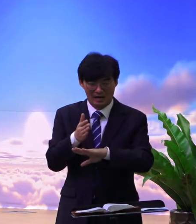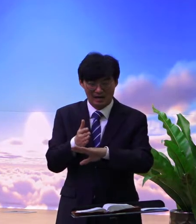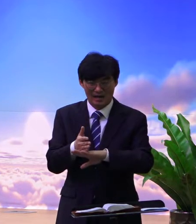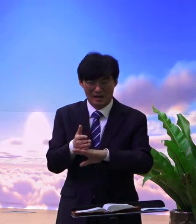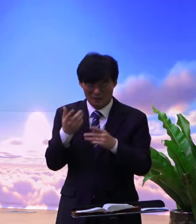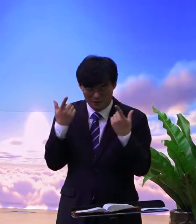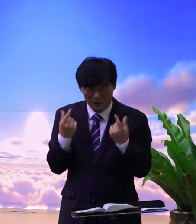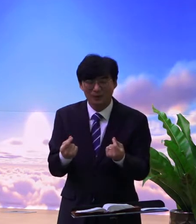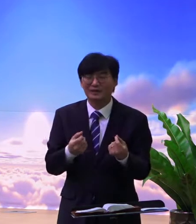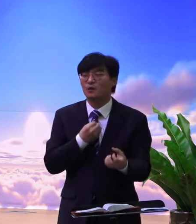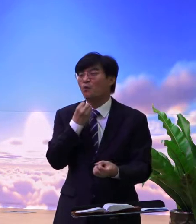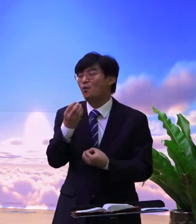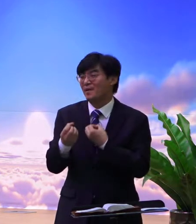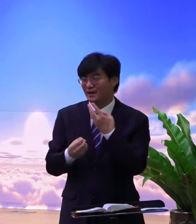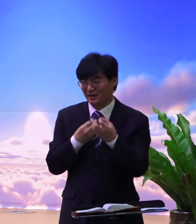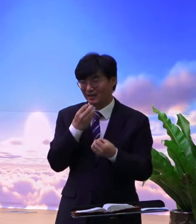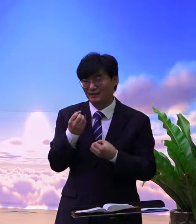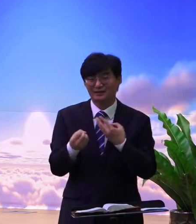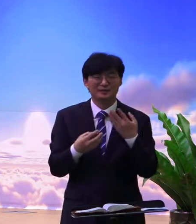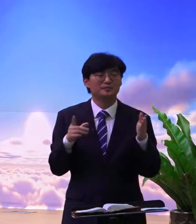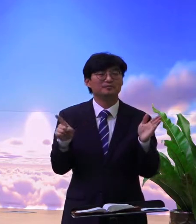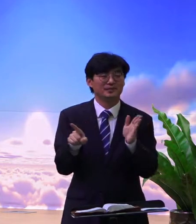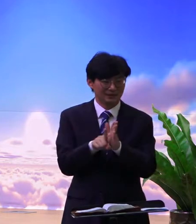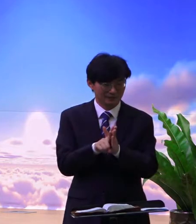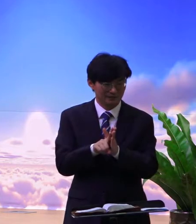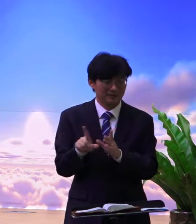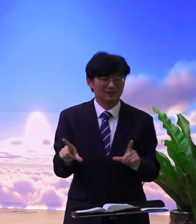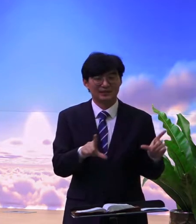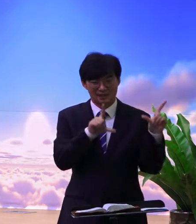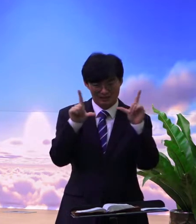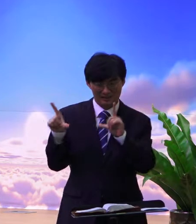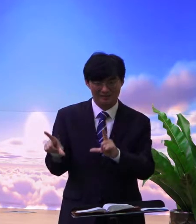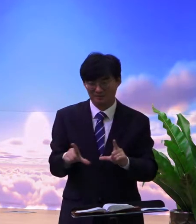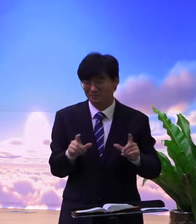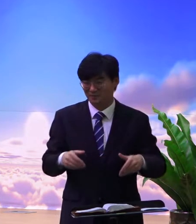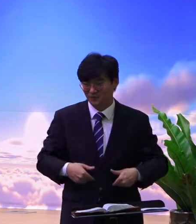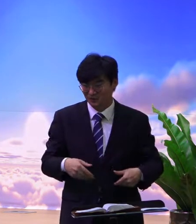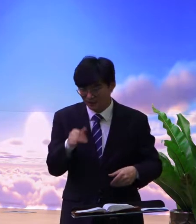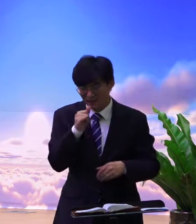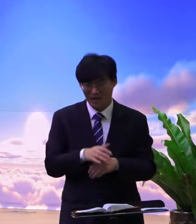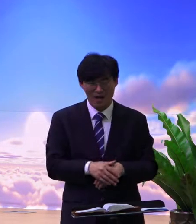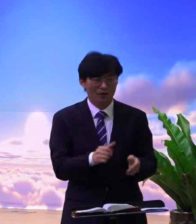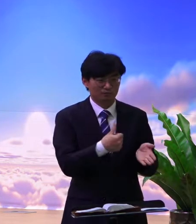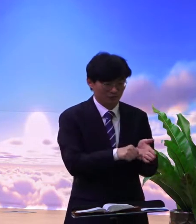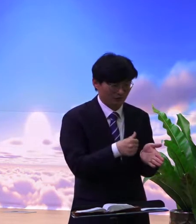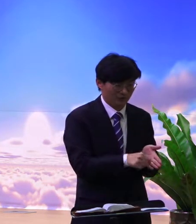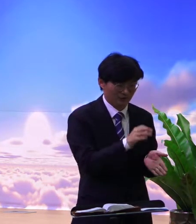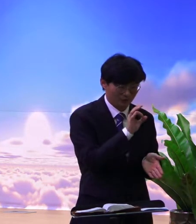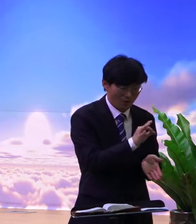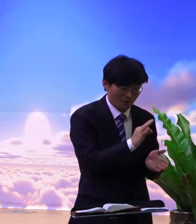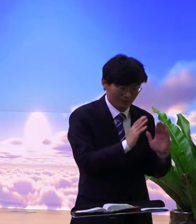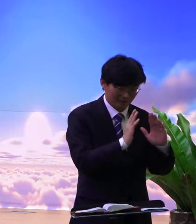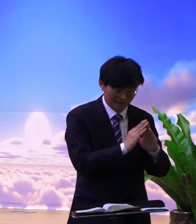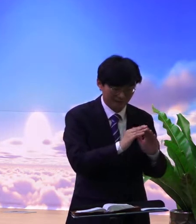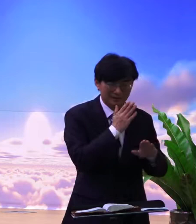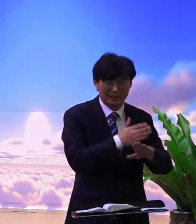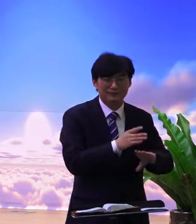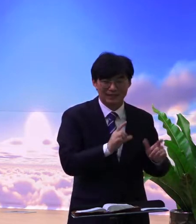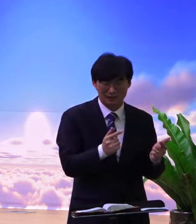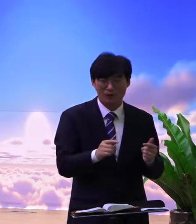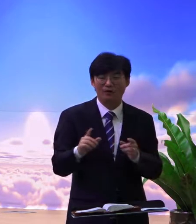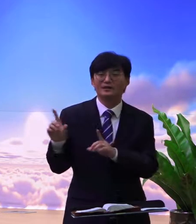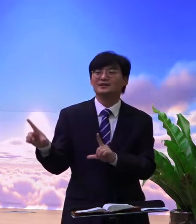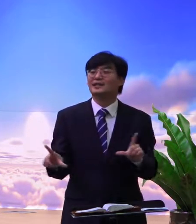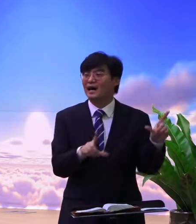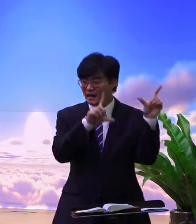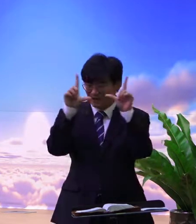고백하는 정말 깨어있는 신앙으로 살기를 원합니다. 그런 거룩한 도전이 하나님께